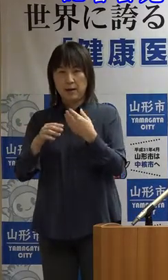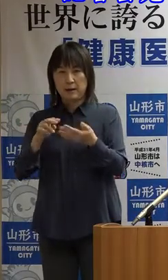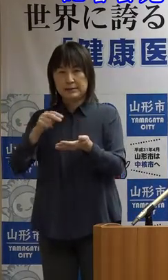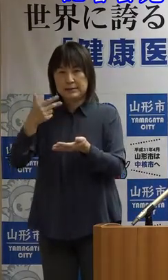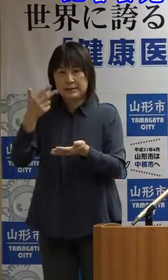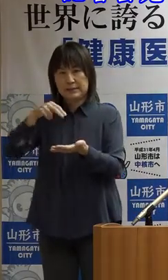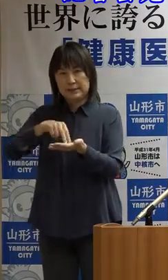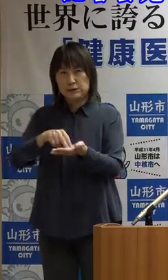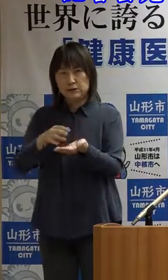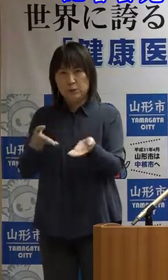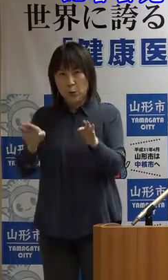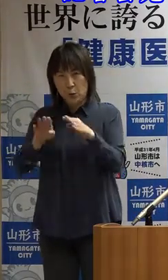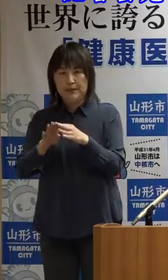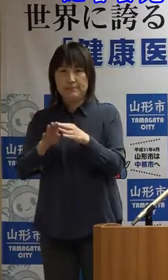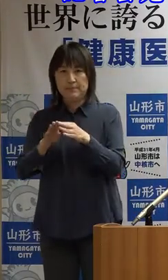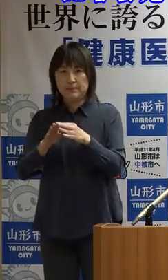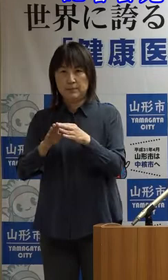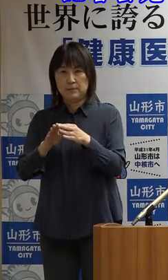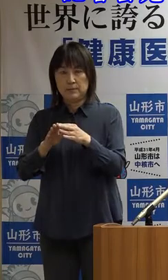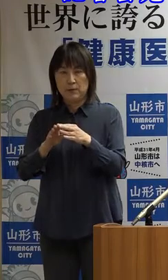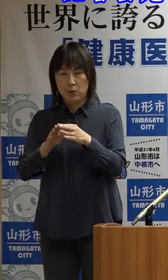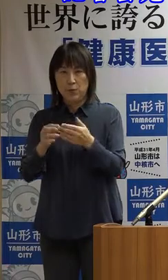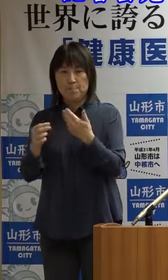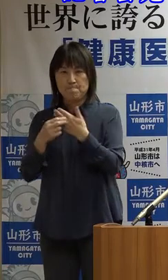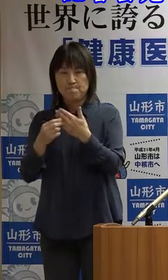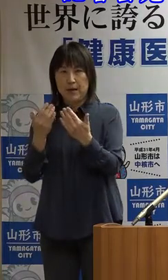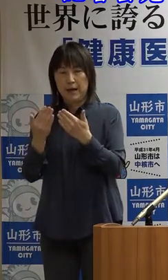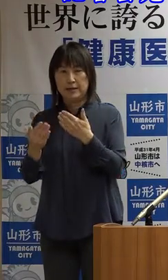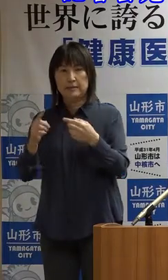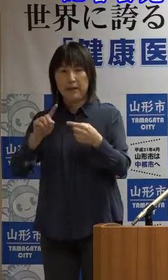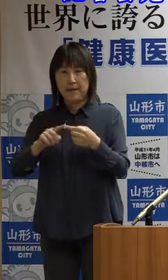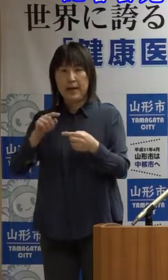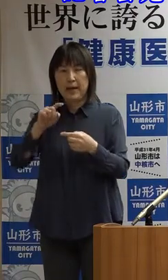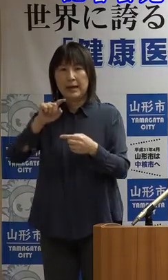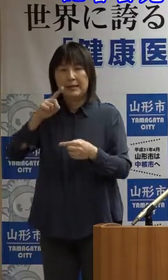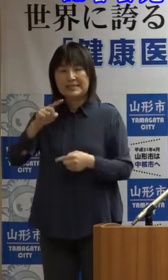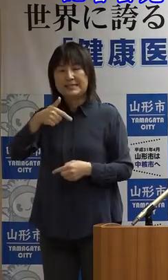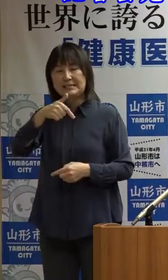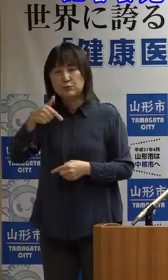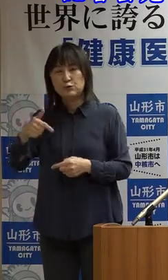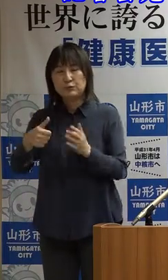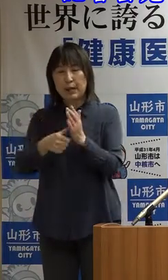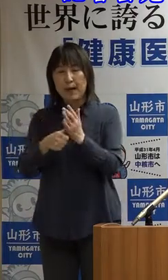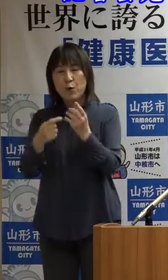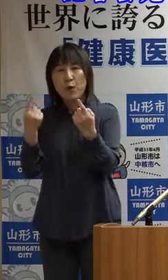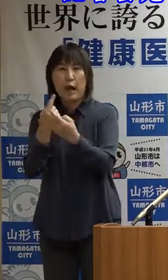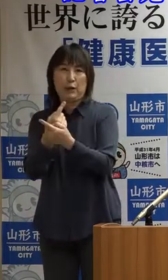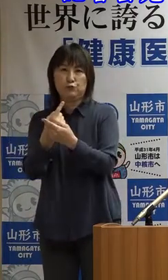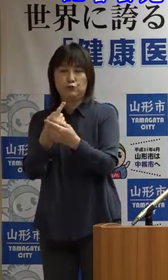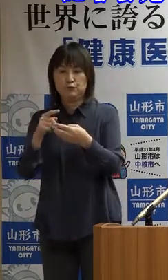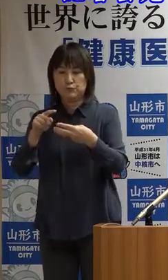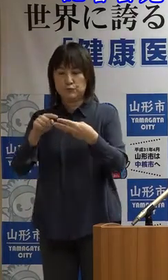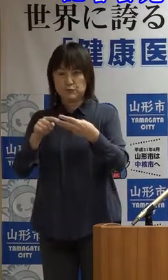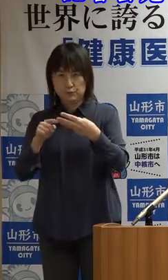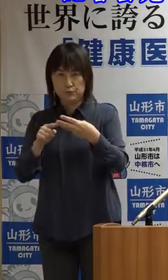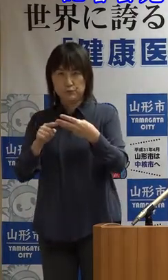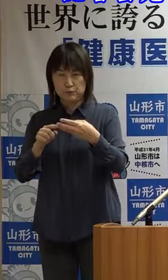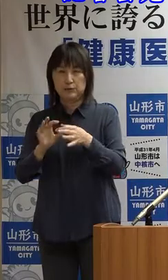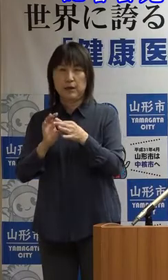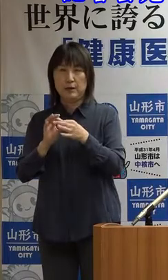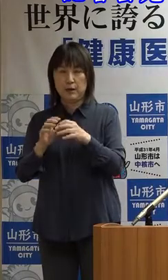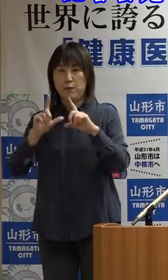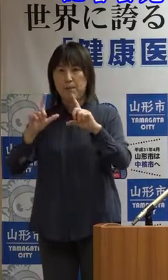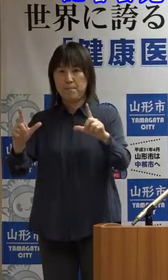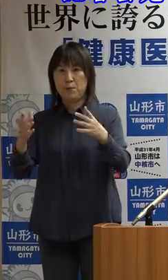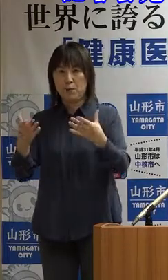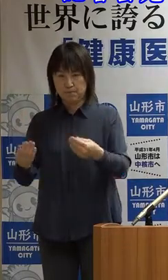能の明確化を図るため診療科目の名称の一部を変更しようとするものです。以上で議会関連の発表